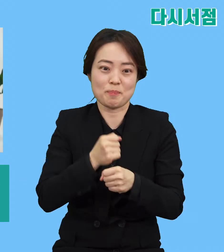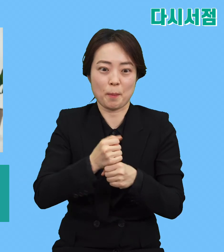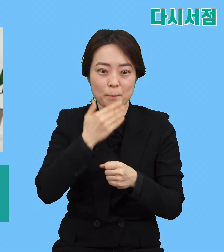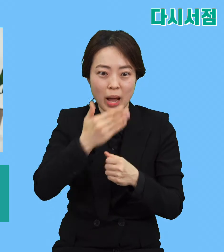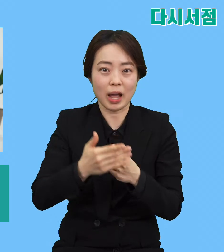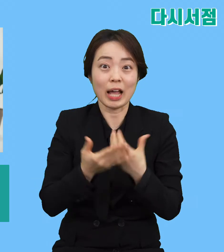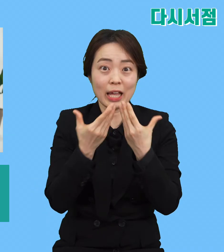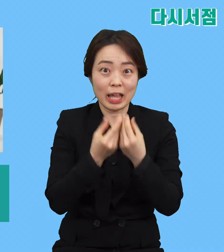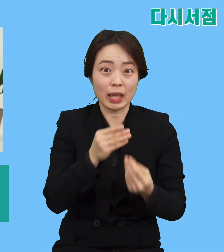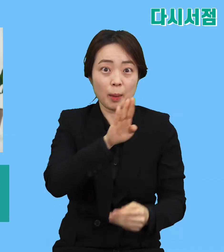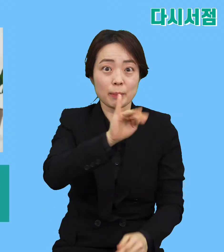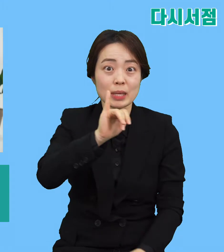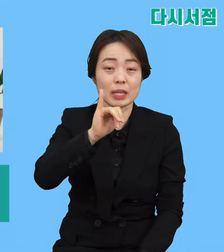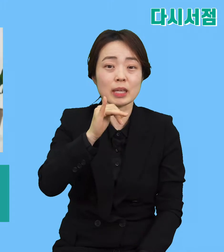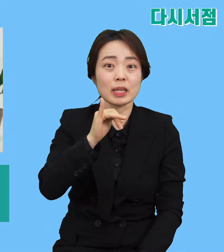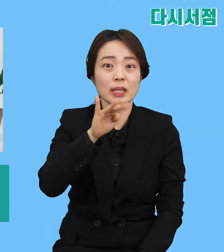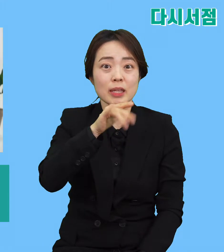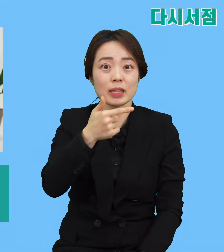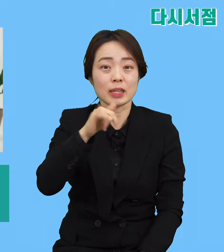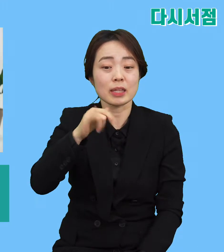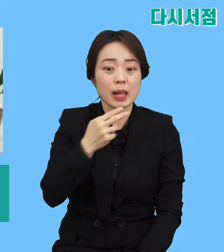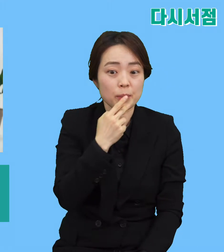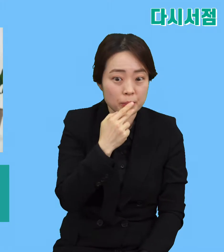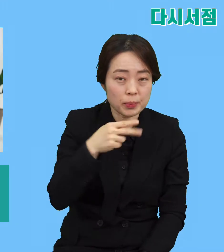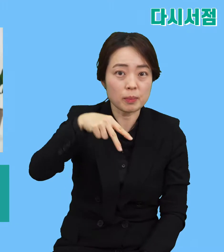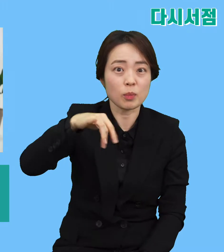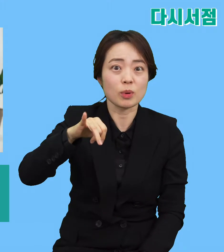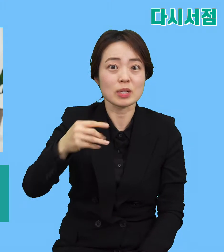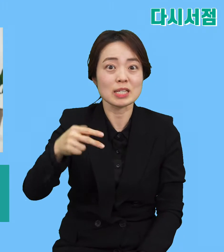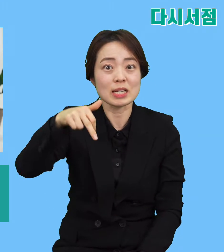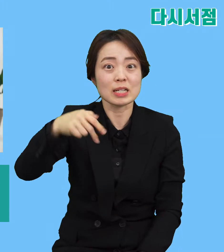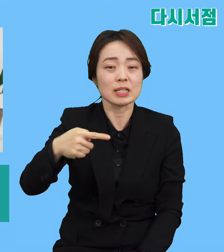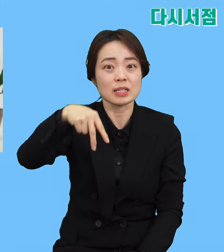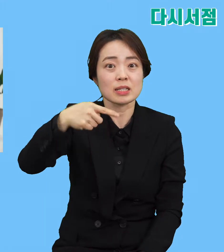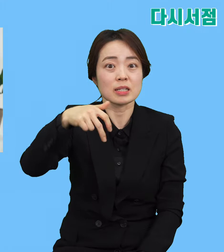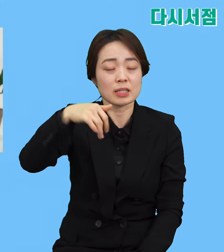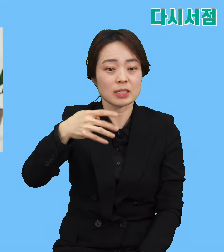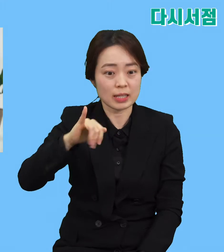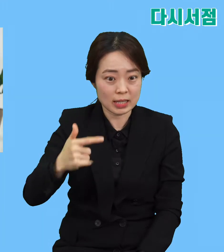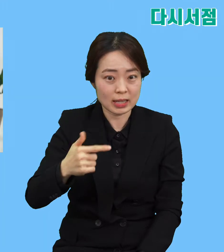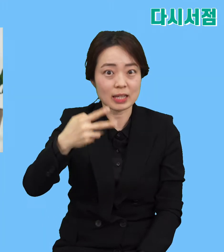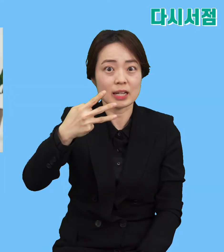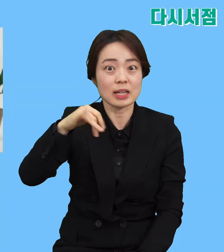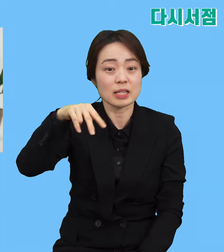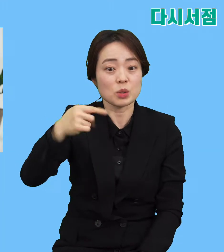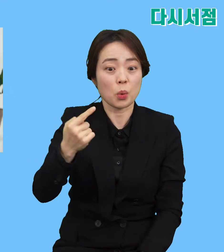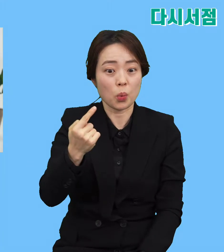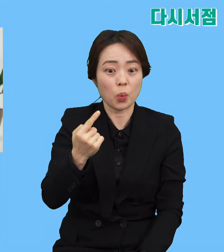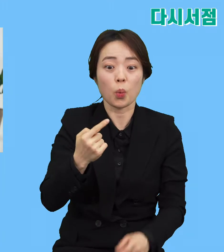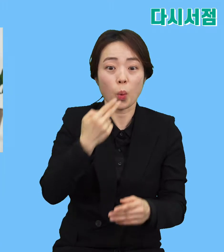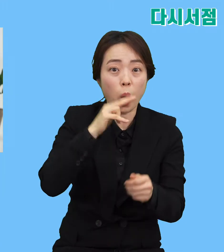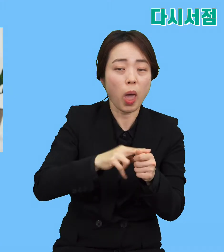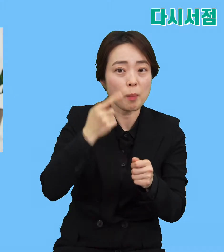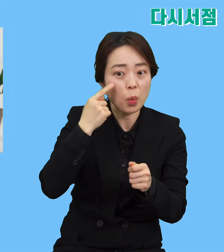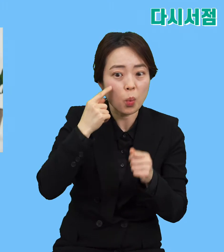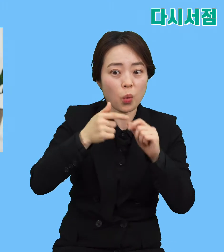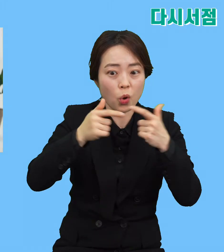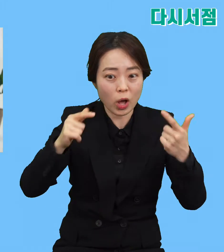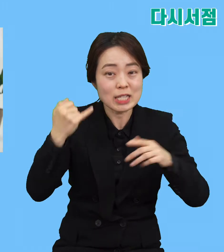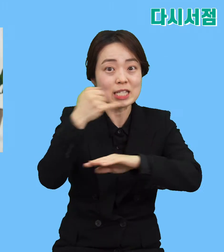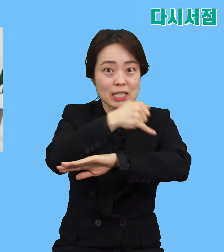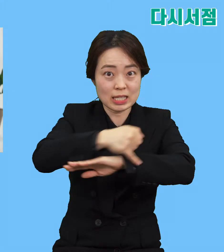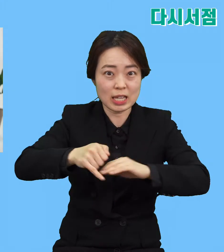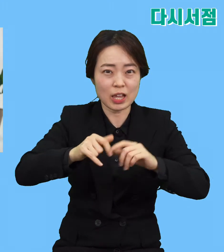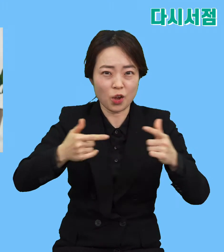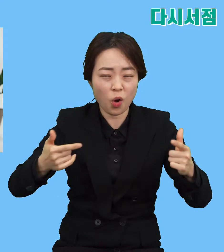같아요. 예를 들면 뭐 비닐로도 해보고 실크 스크린으로도 해보고 뭐 리소로도 해보고